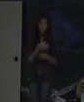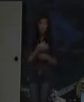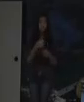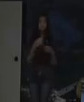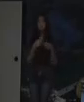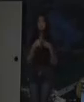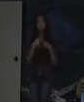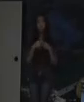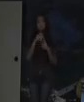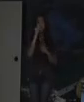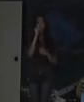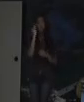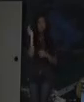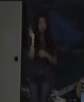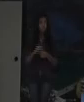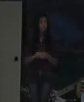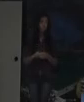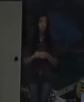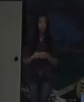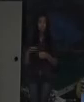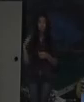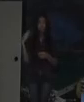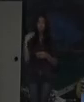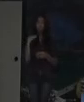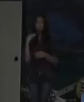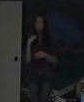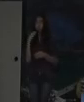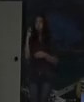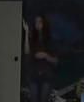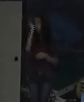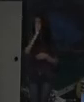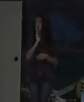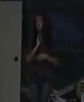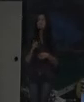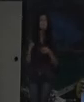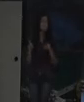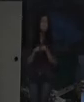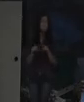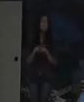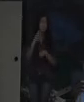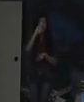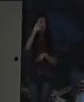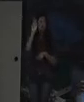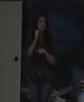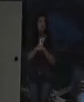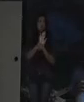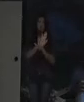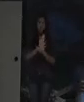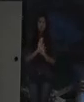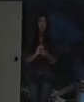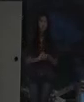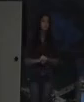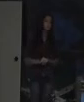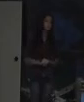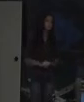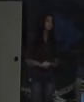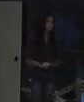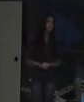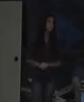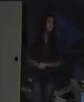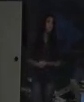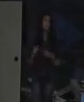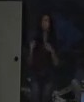a postura da instituição e da gestão da agência. É só, senhor presidente.